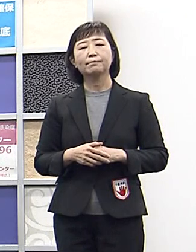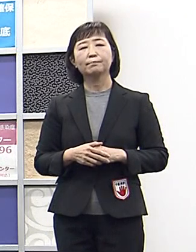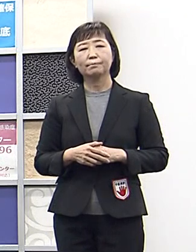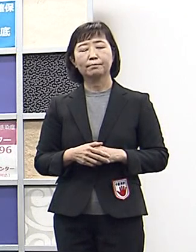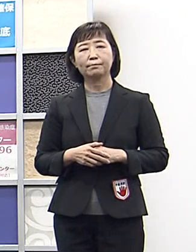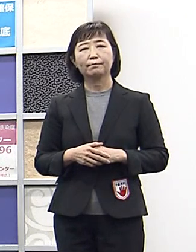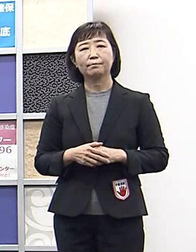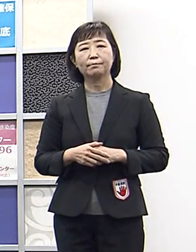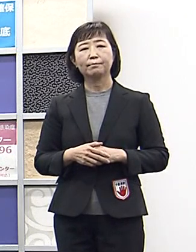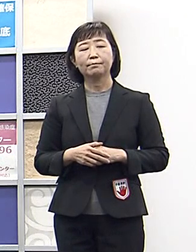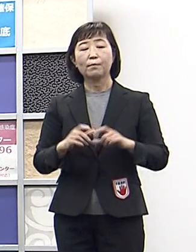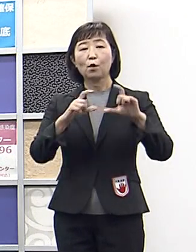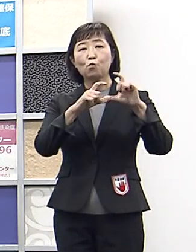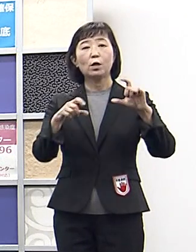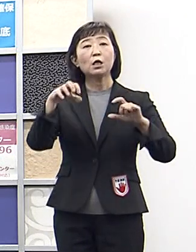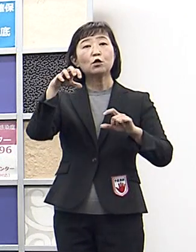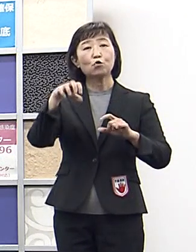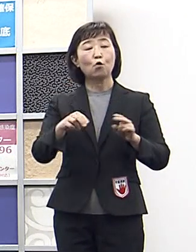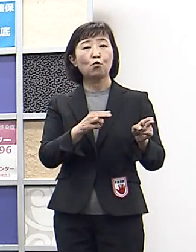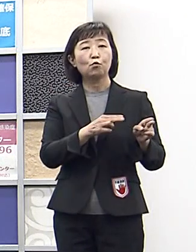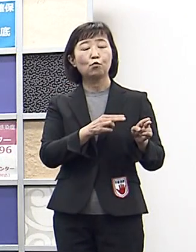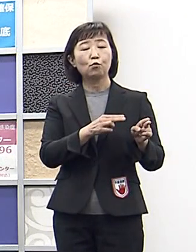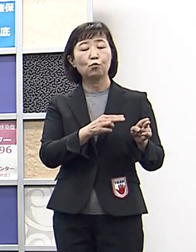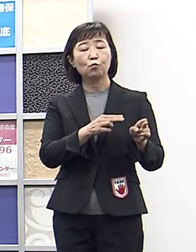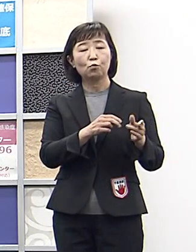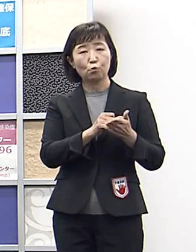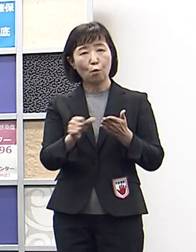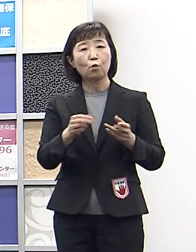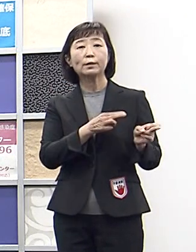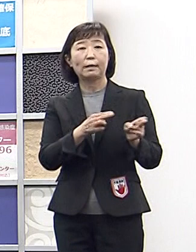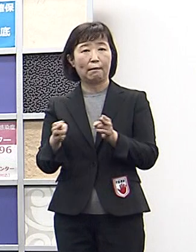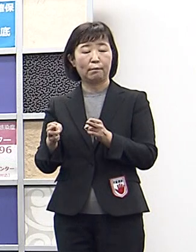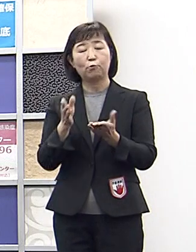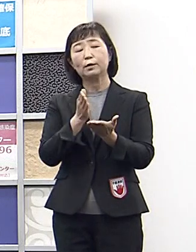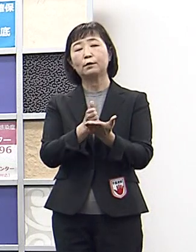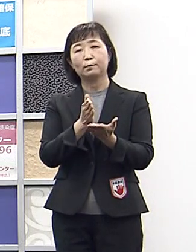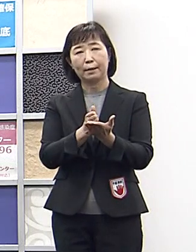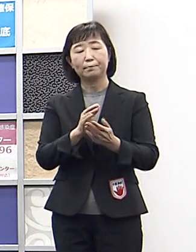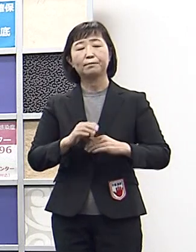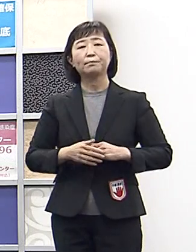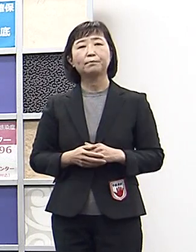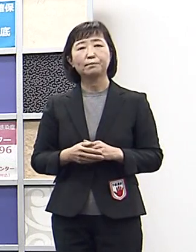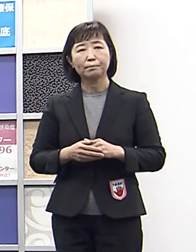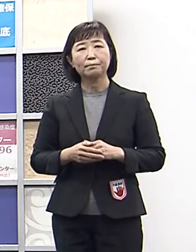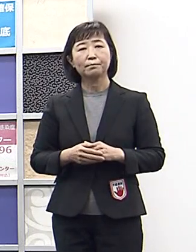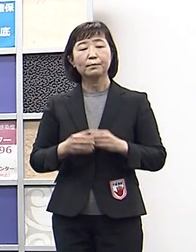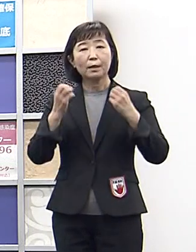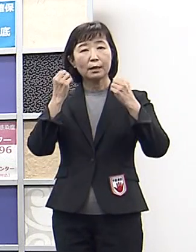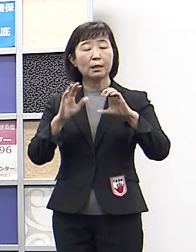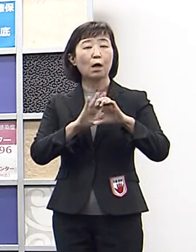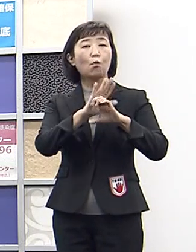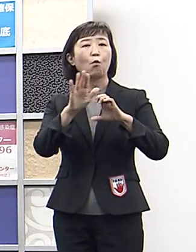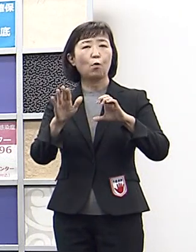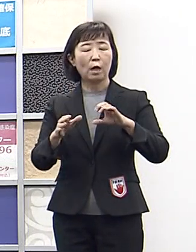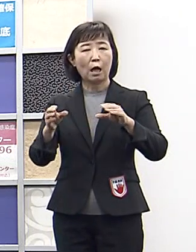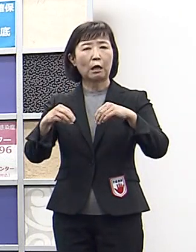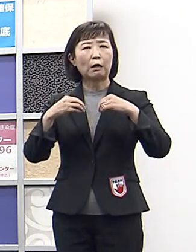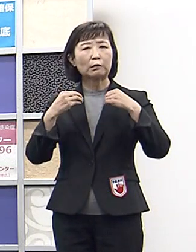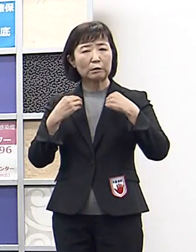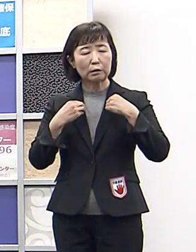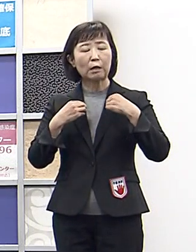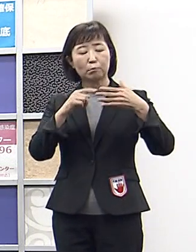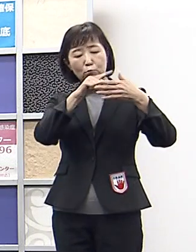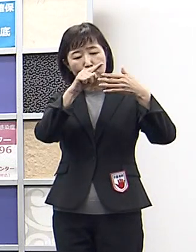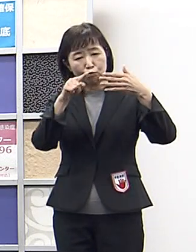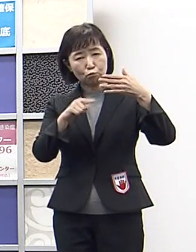それではグリーンゾーン登録制度についてご説明ご説明申し上げます新型コロナウイルス感染症のご類